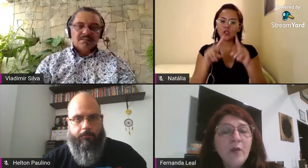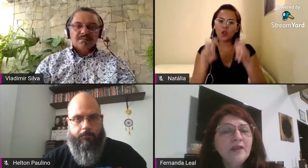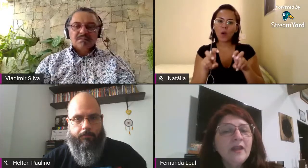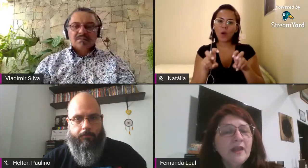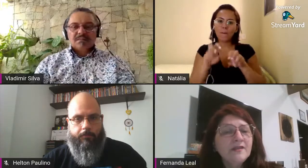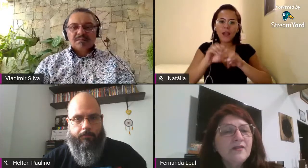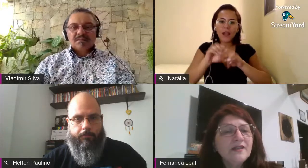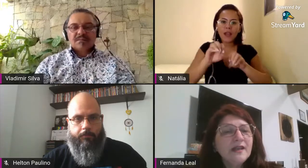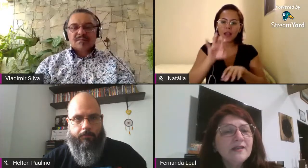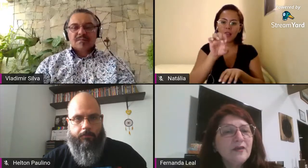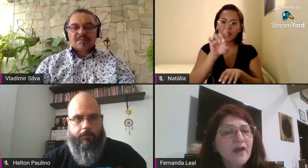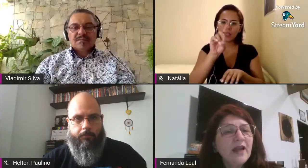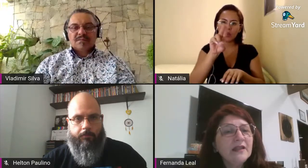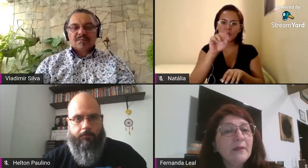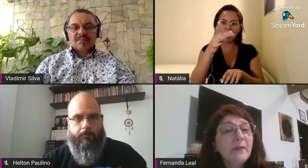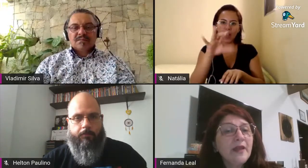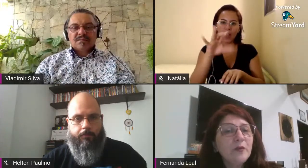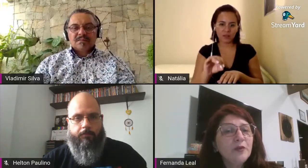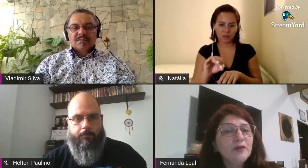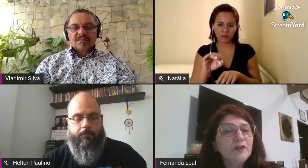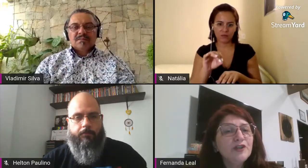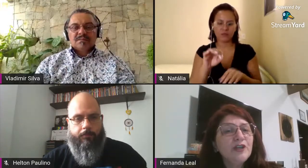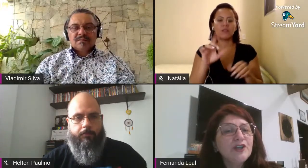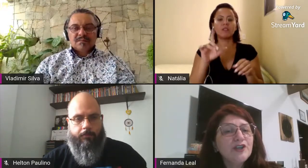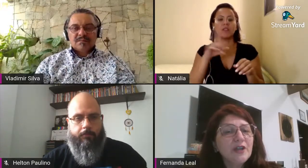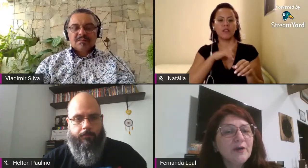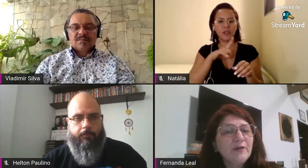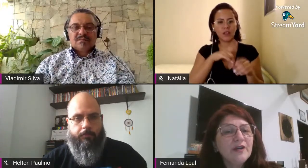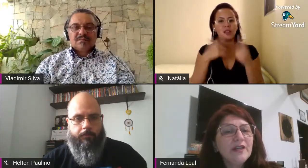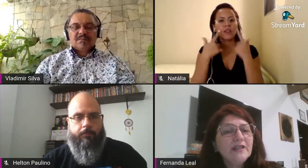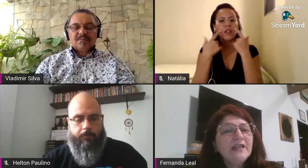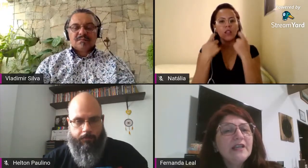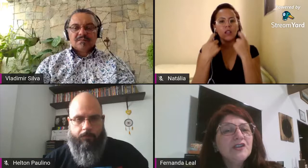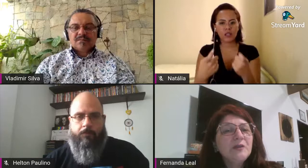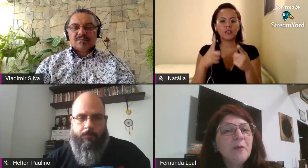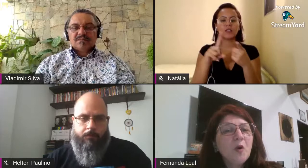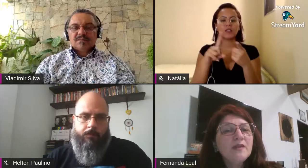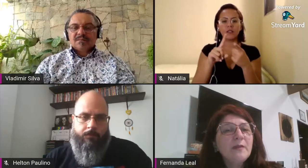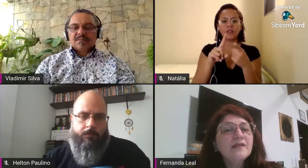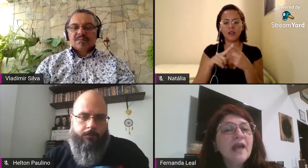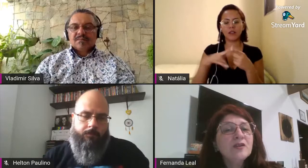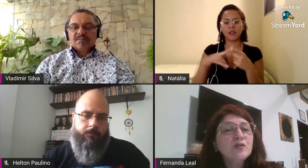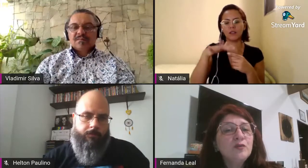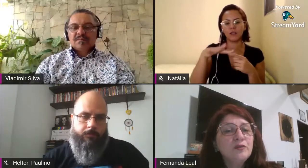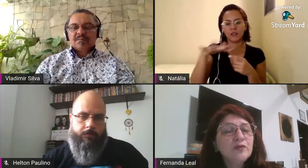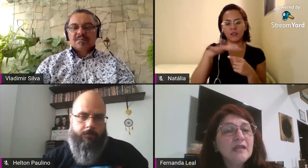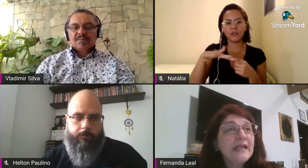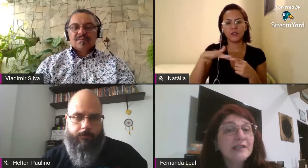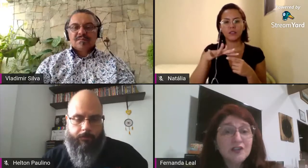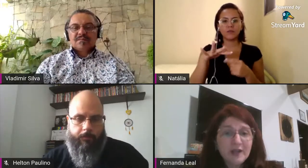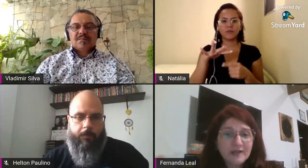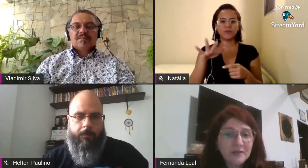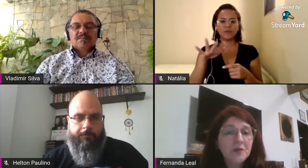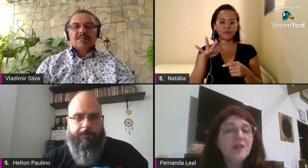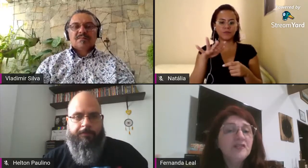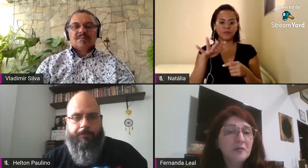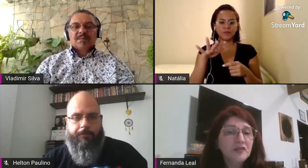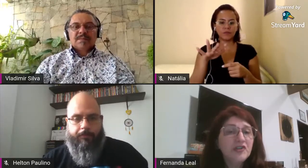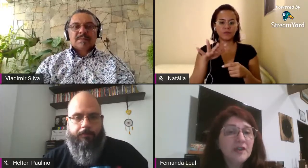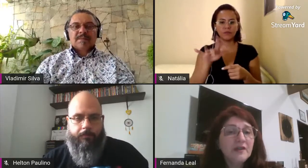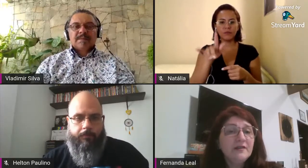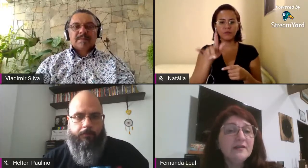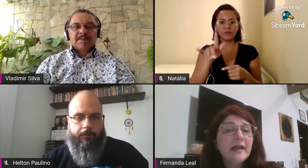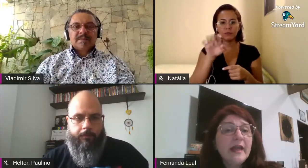há um interesse em fazer essa fala também do ponto de vista da gestão, de que a gente possa pensar juntos, né, na distância, porque